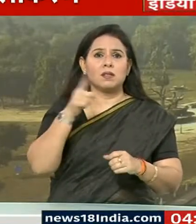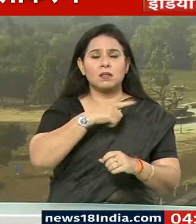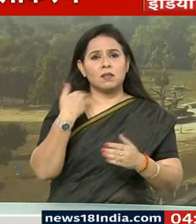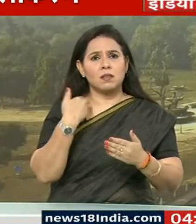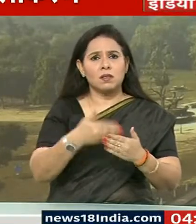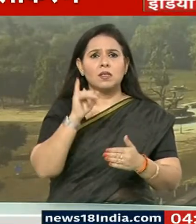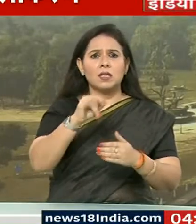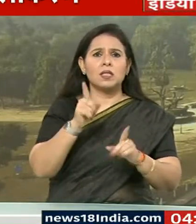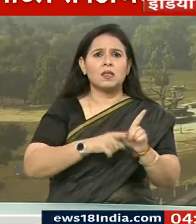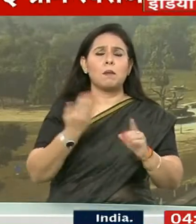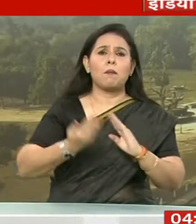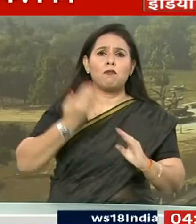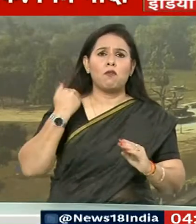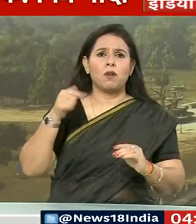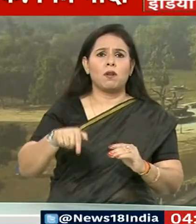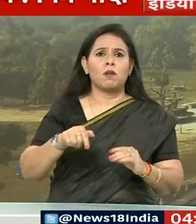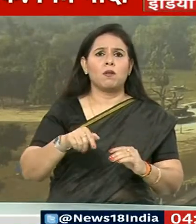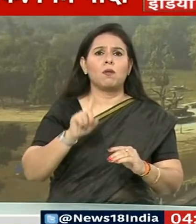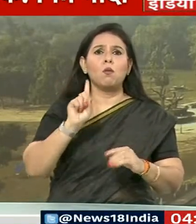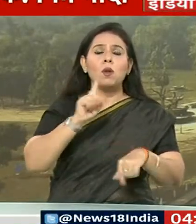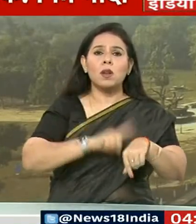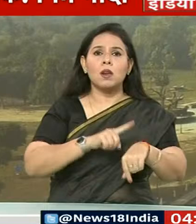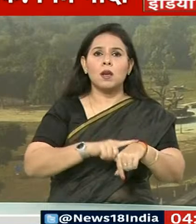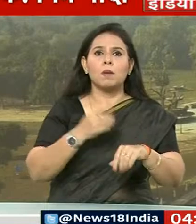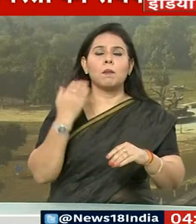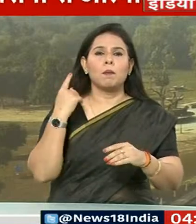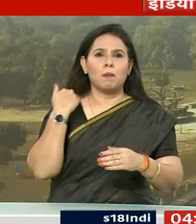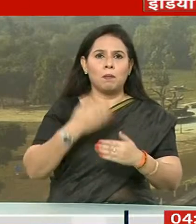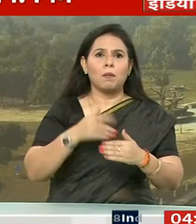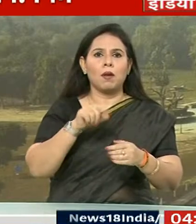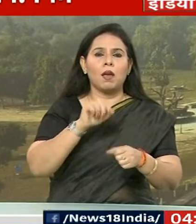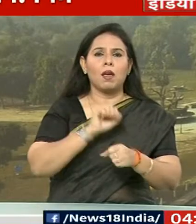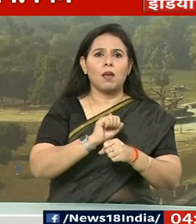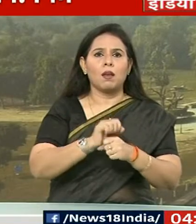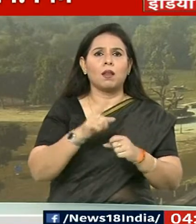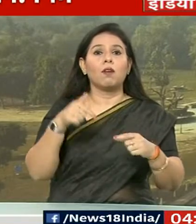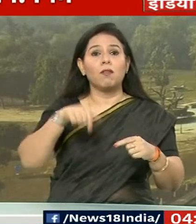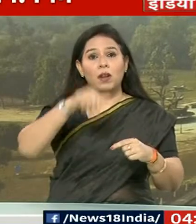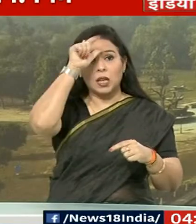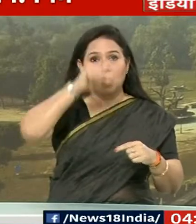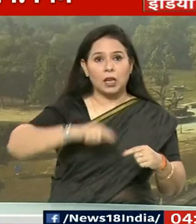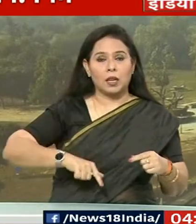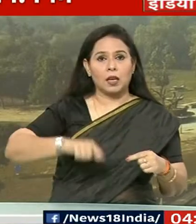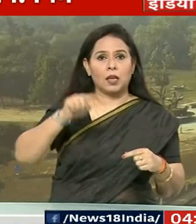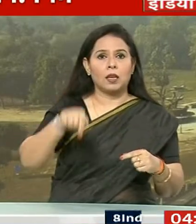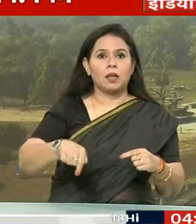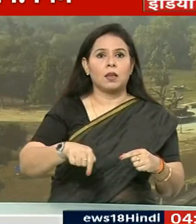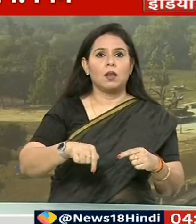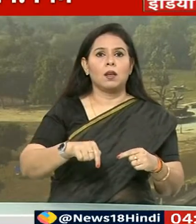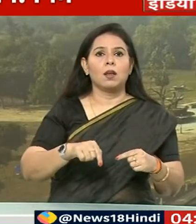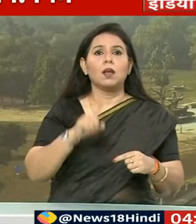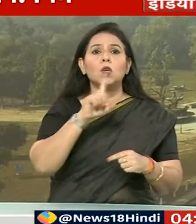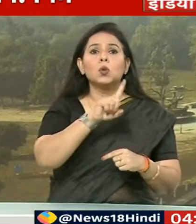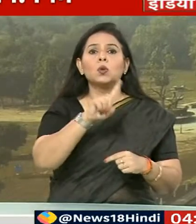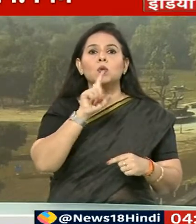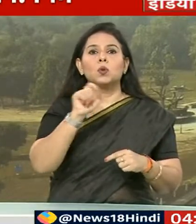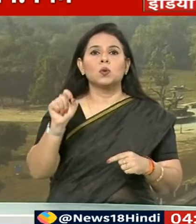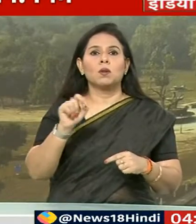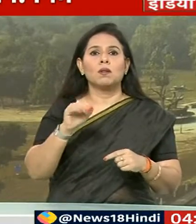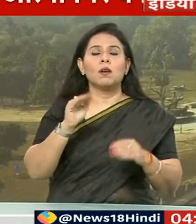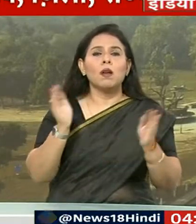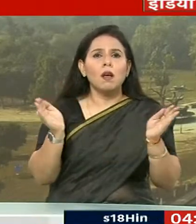पहले एक दौर वो भी था जब देश की 100 से भी